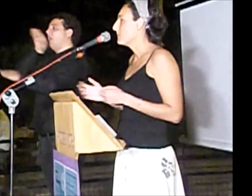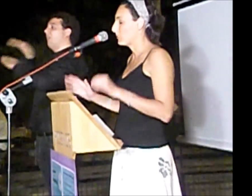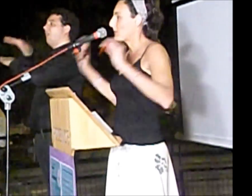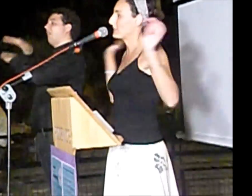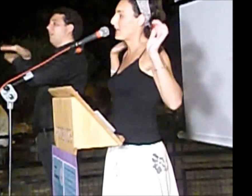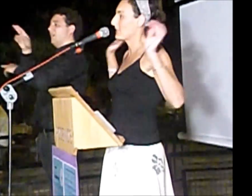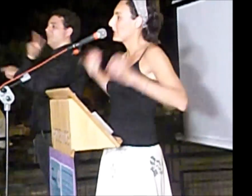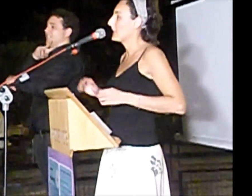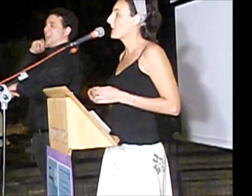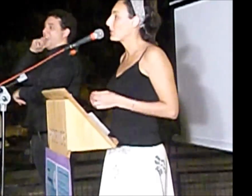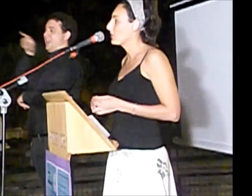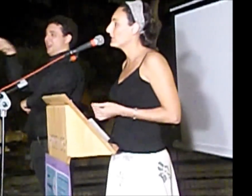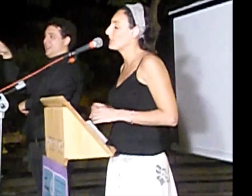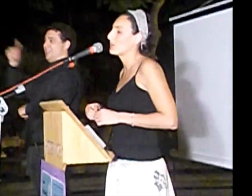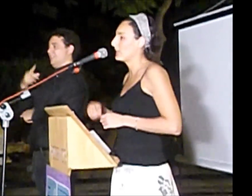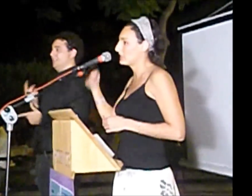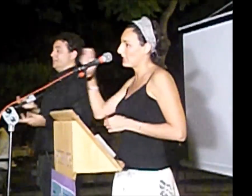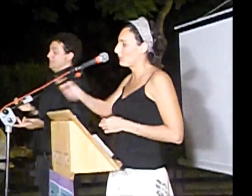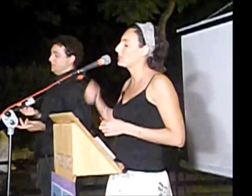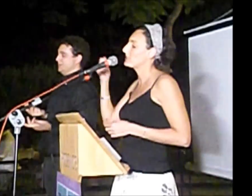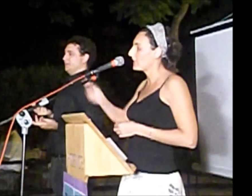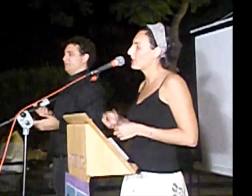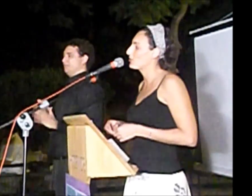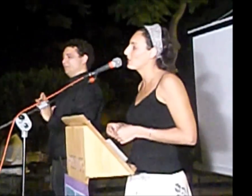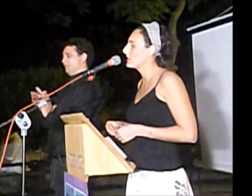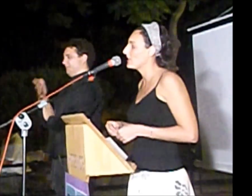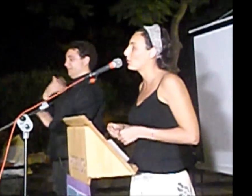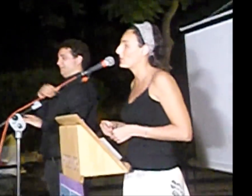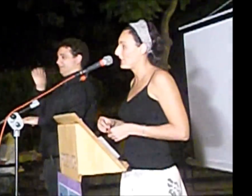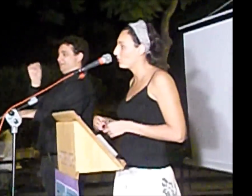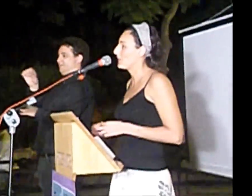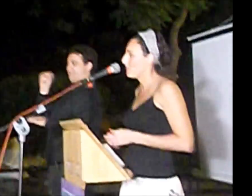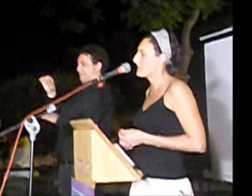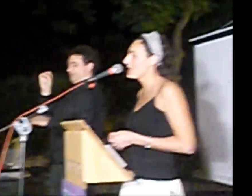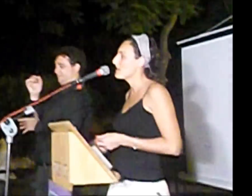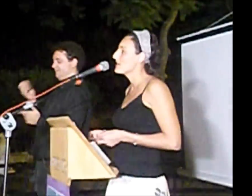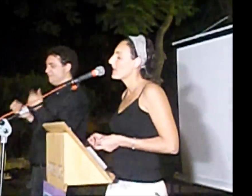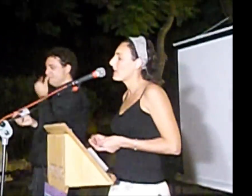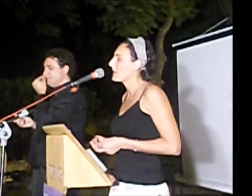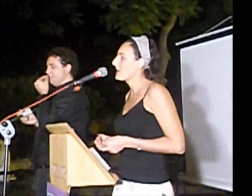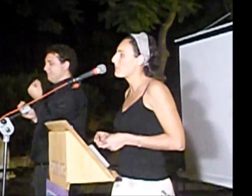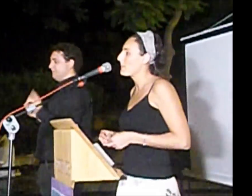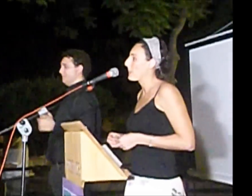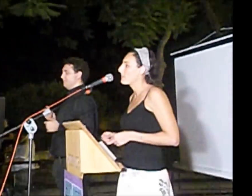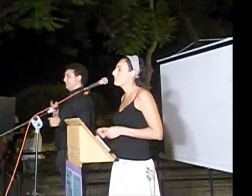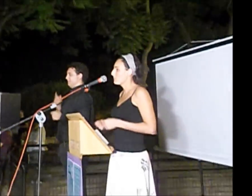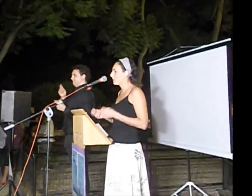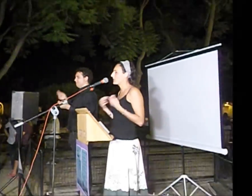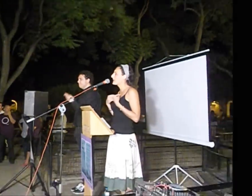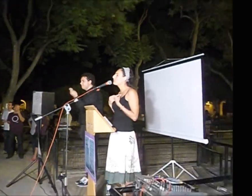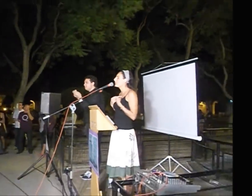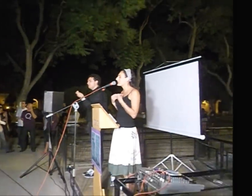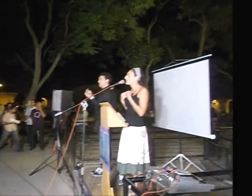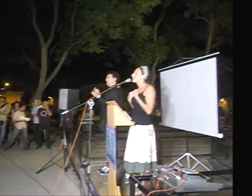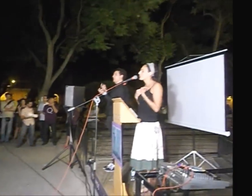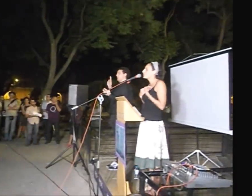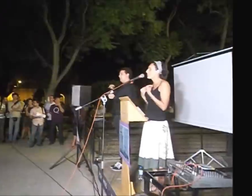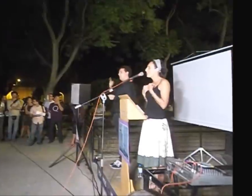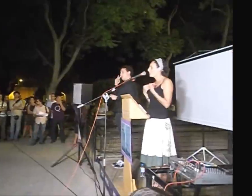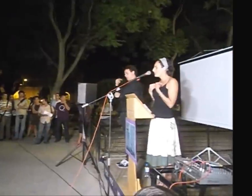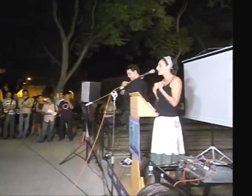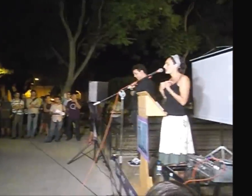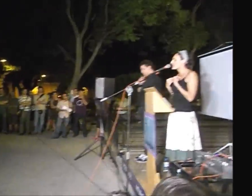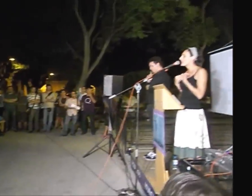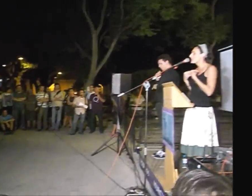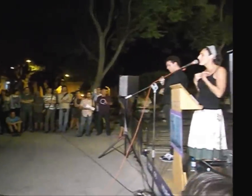Entonces, vamos a pasar de las sanciones, aunque las sigamos exigiendo y condenando que no haya. Vamos a ver el poder que tenemos nosotros